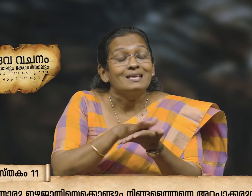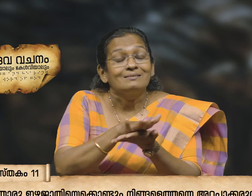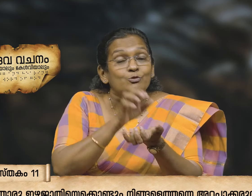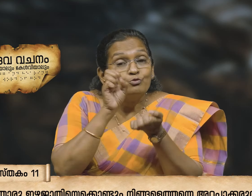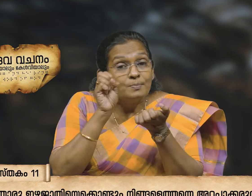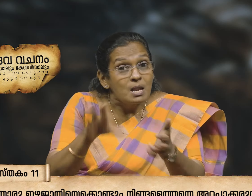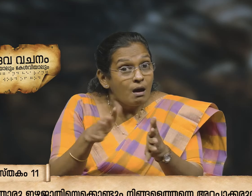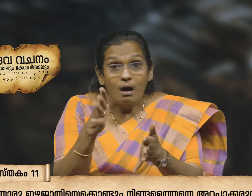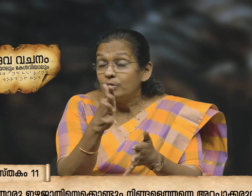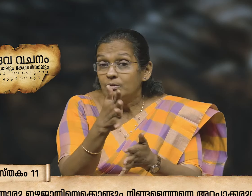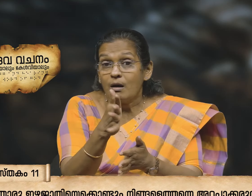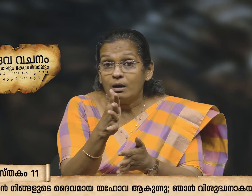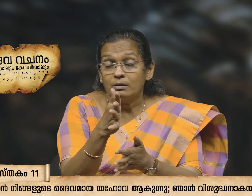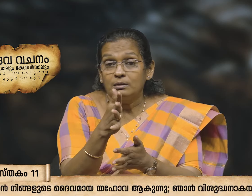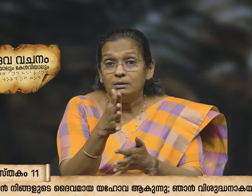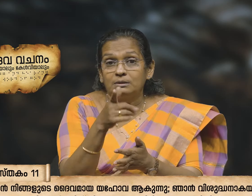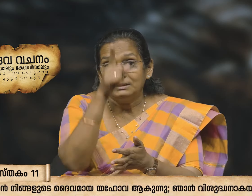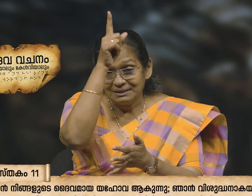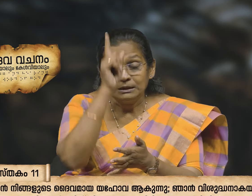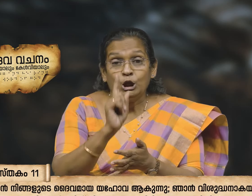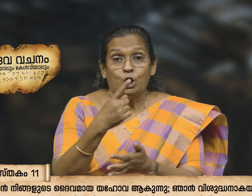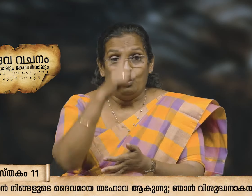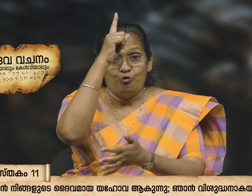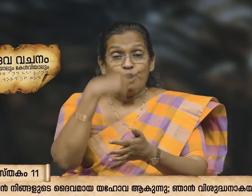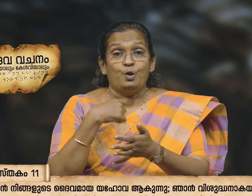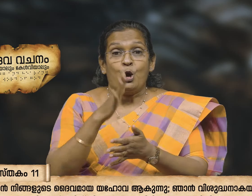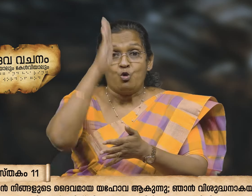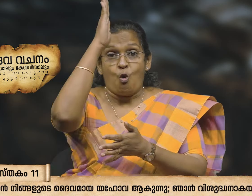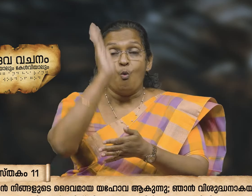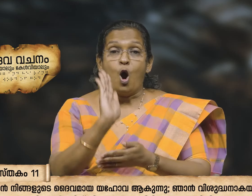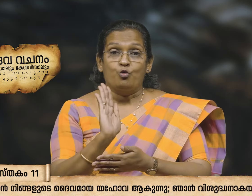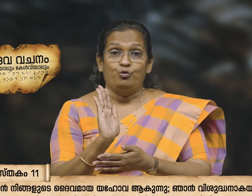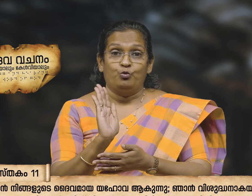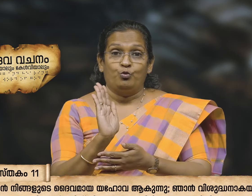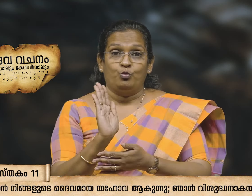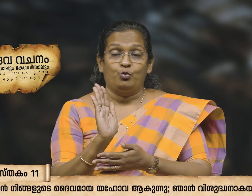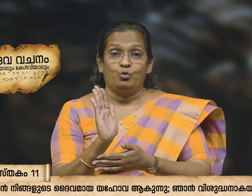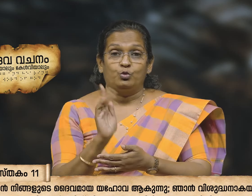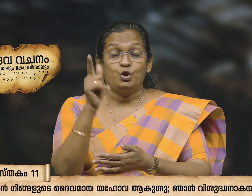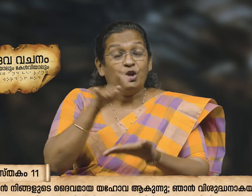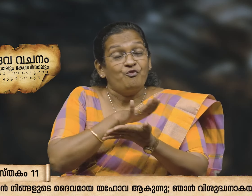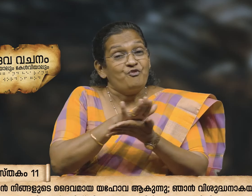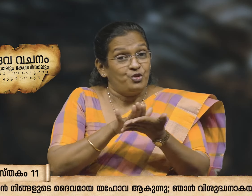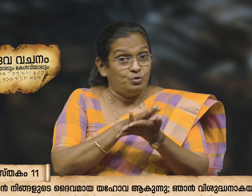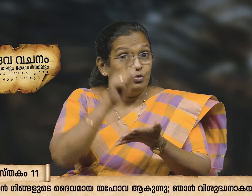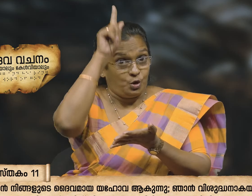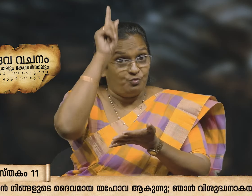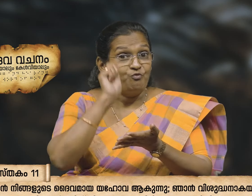അരുത്. ഞാൻ നിങ്ങളുടെ ദൈവമായ യഹോവ ആകുന്നു. ഞാൻ വിശുദ്ധനാകിയാൽ